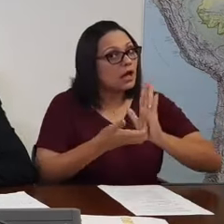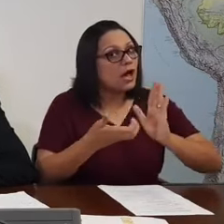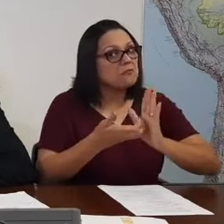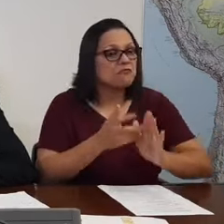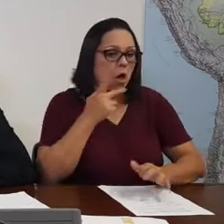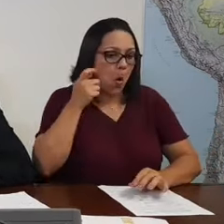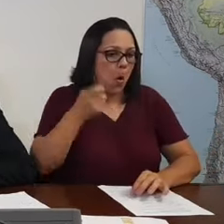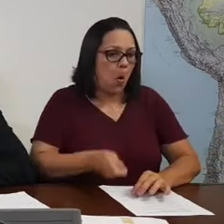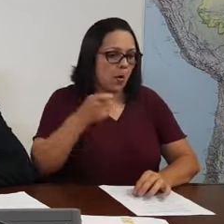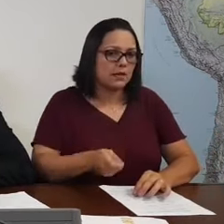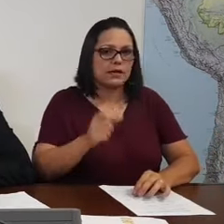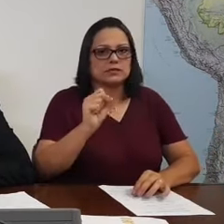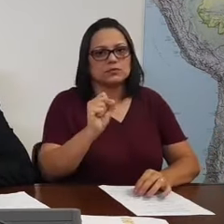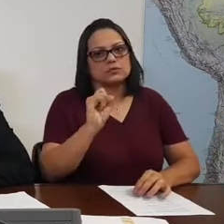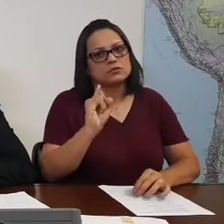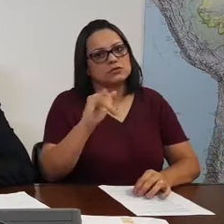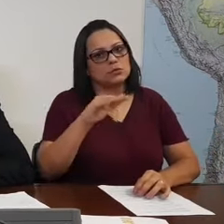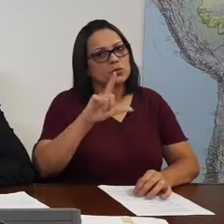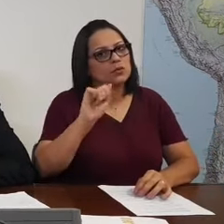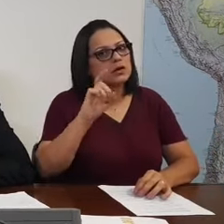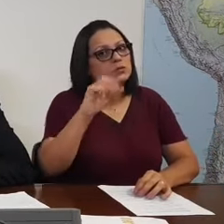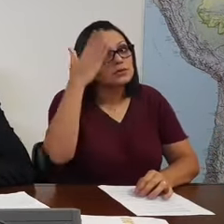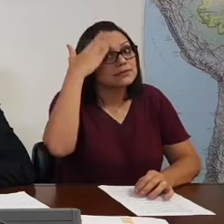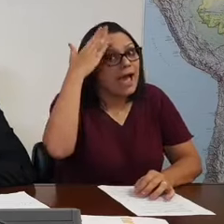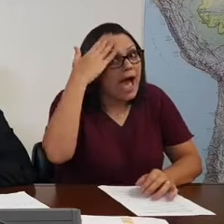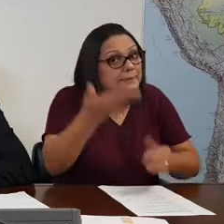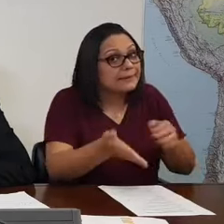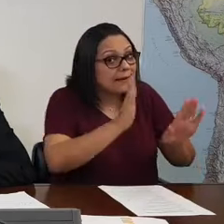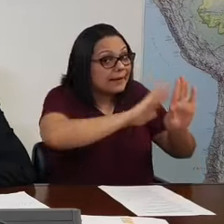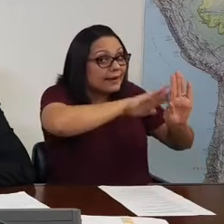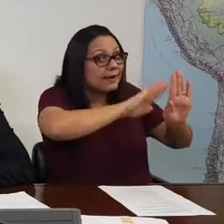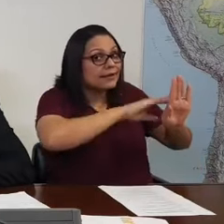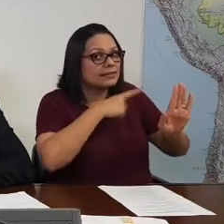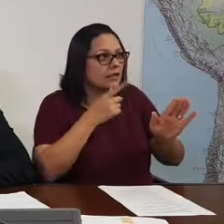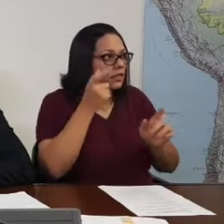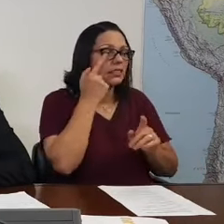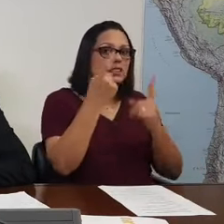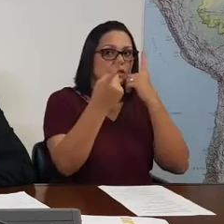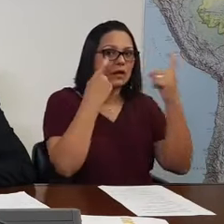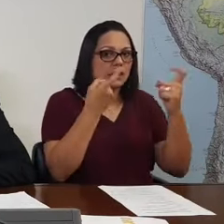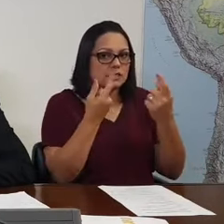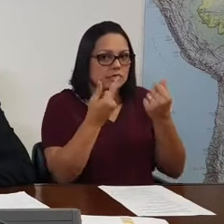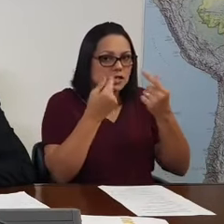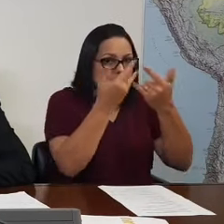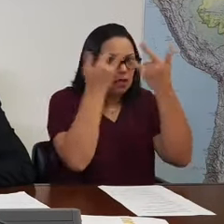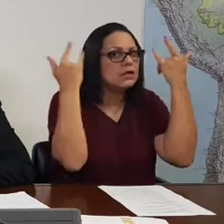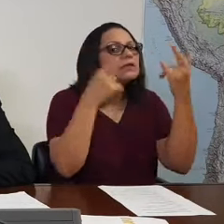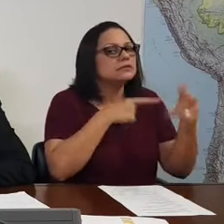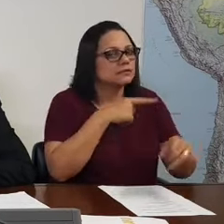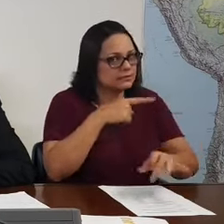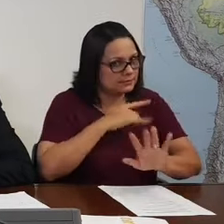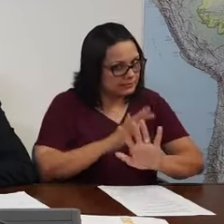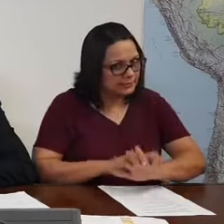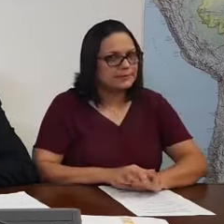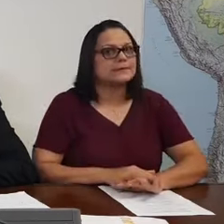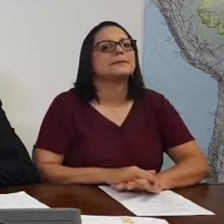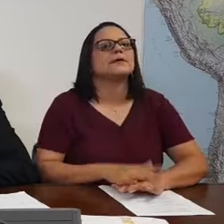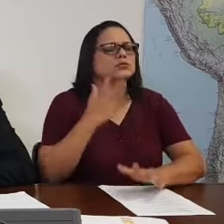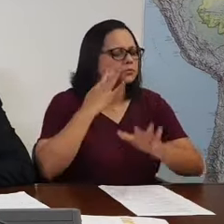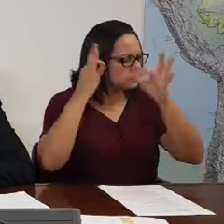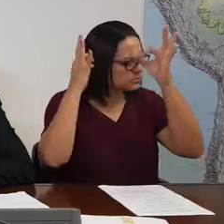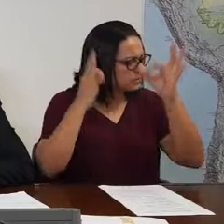a obrigatoriedade do simulador, que tem muito interesse espúrio nisso daí. Deixar bem claro isso aí. Tá certo? Espero, logicamente, tenho